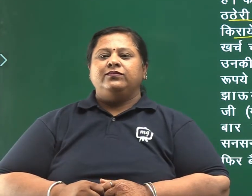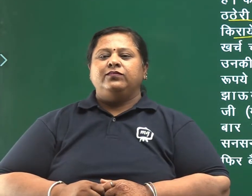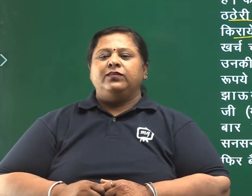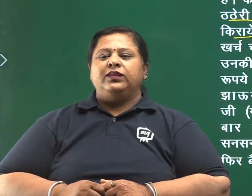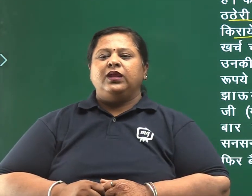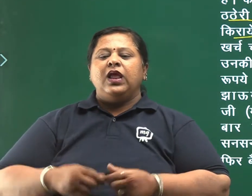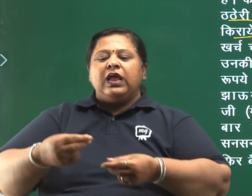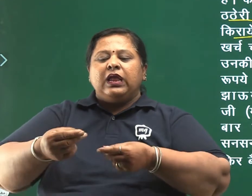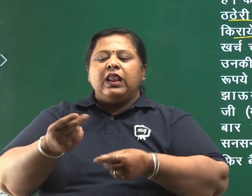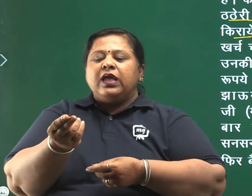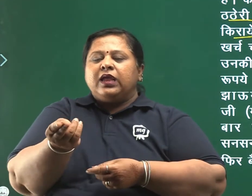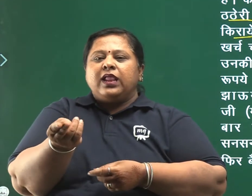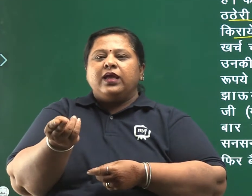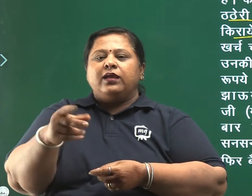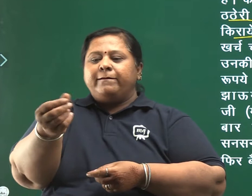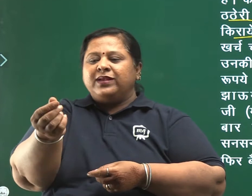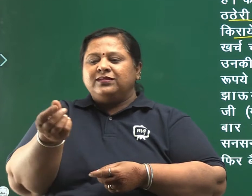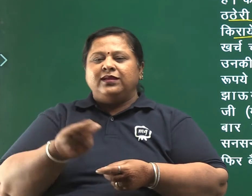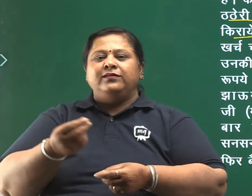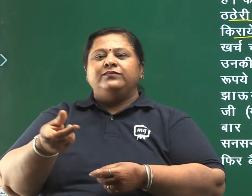किराए के पैसे से